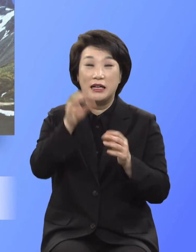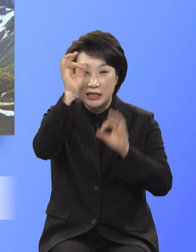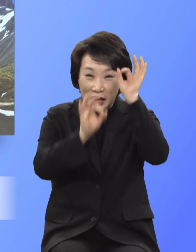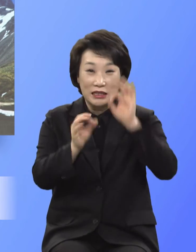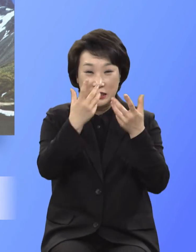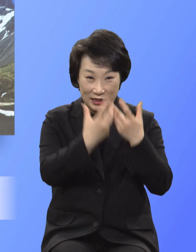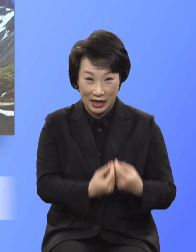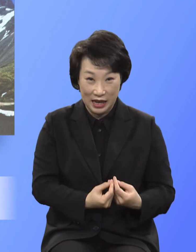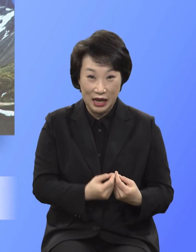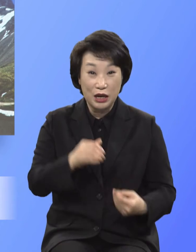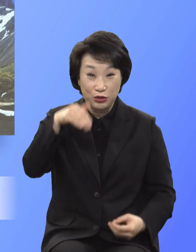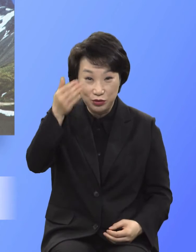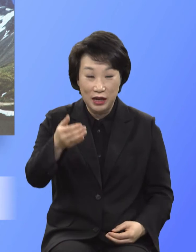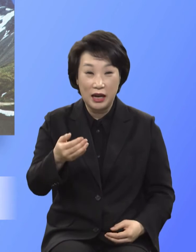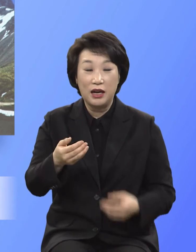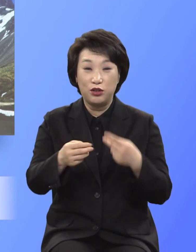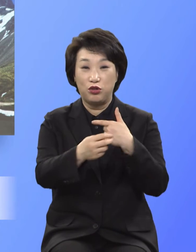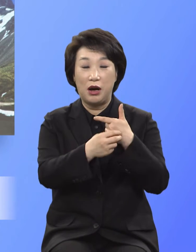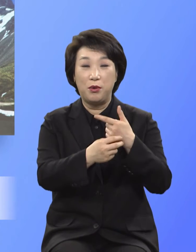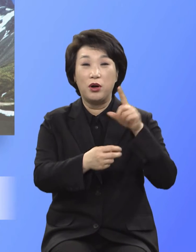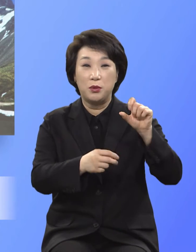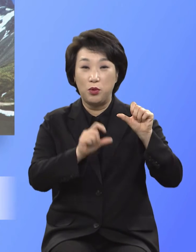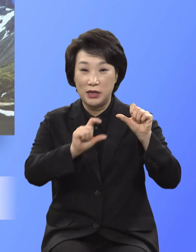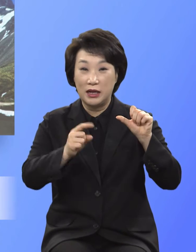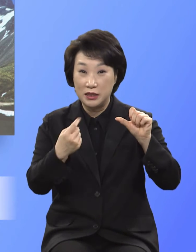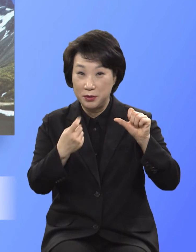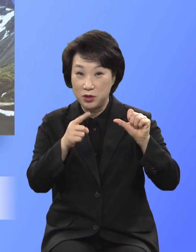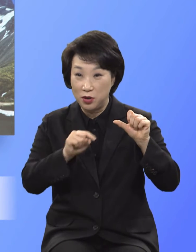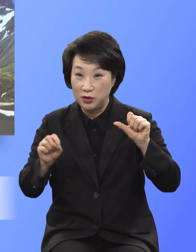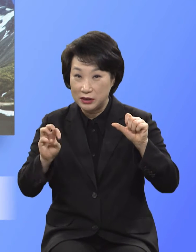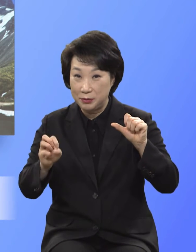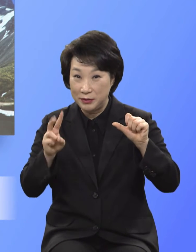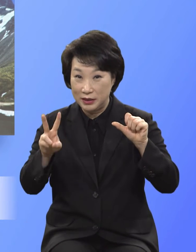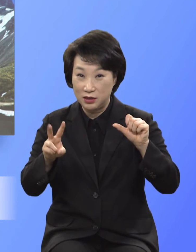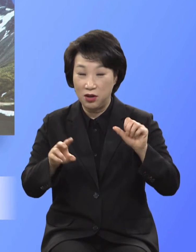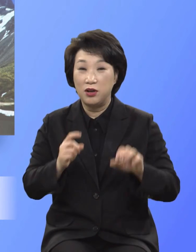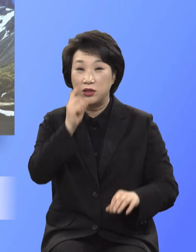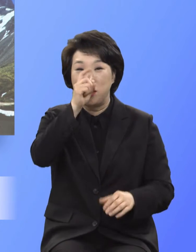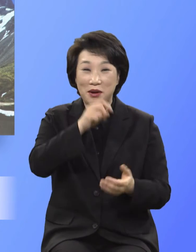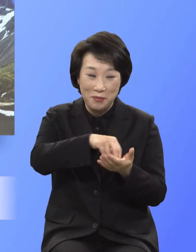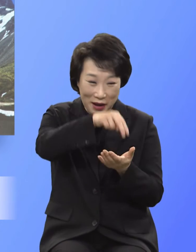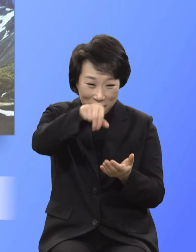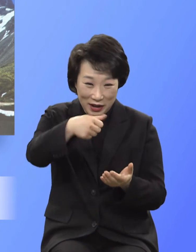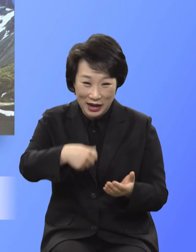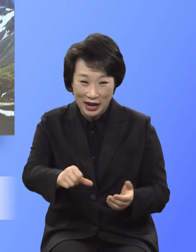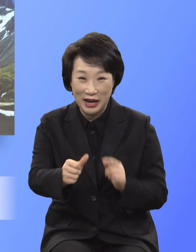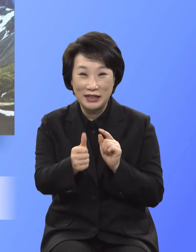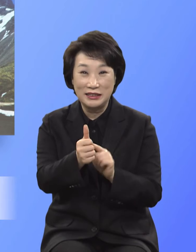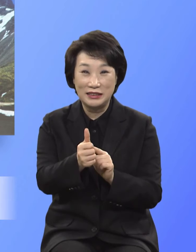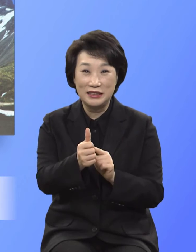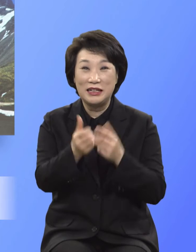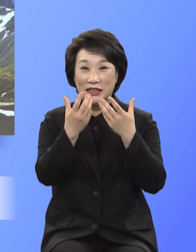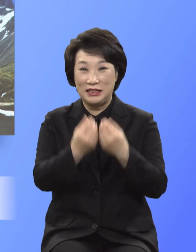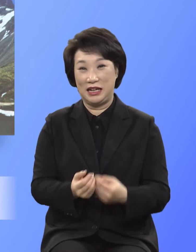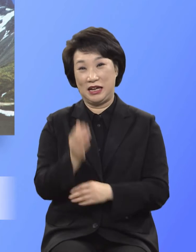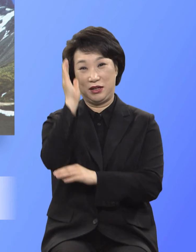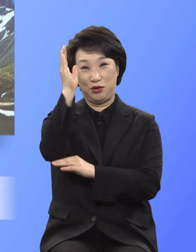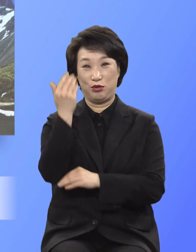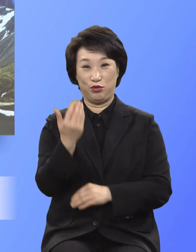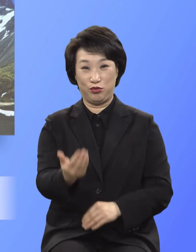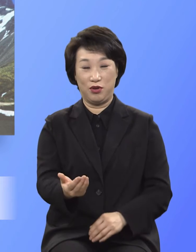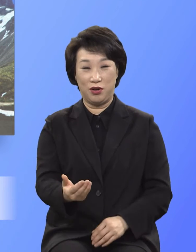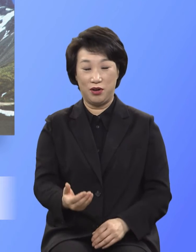이어서 15장 11절로 32절에도 탕자의 비유의 말씀을